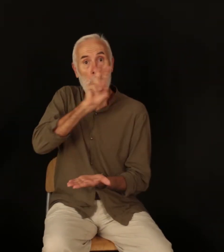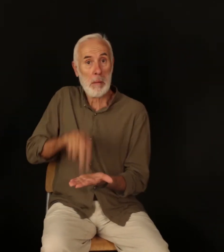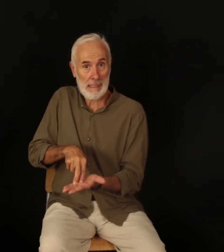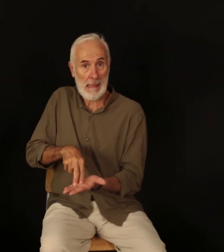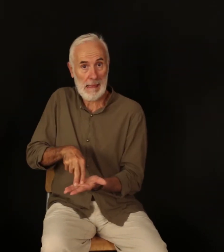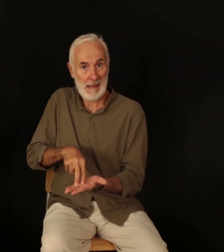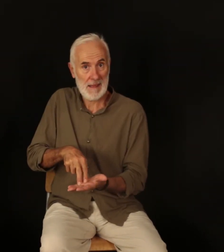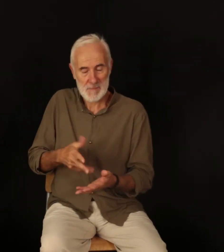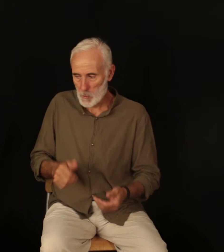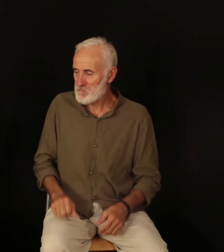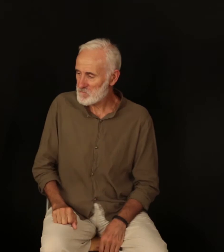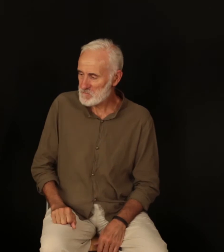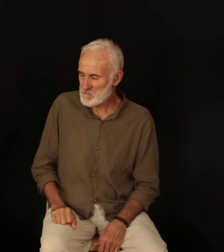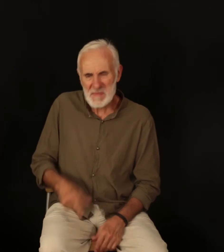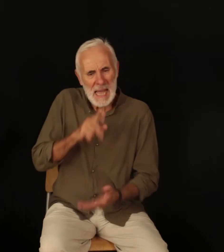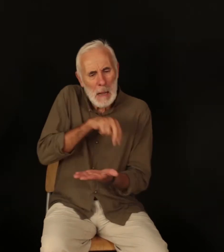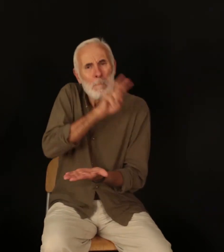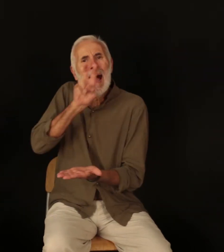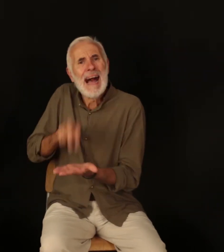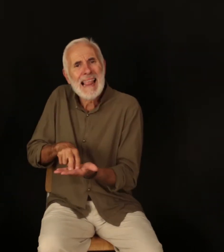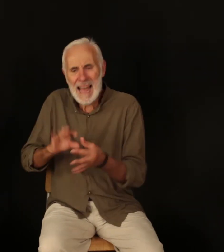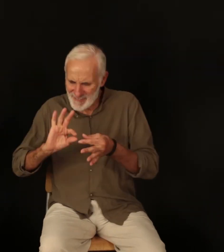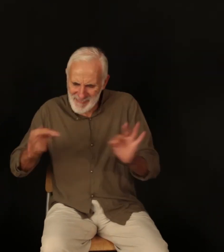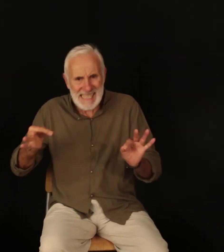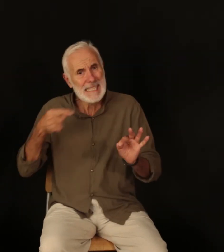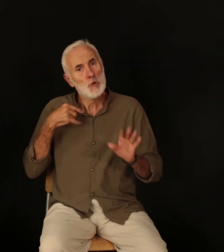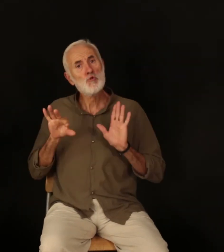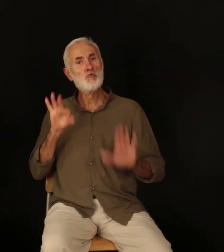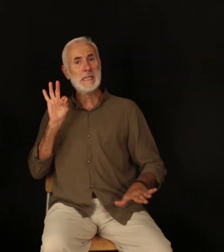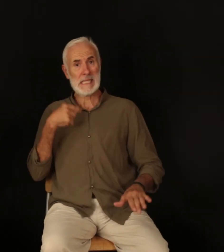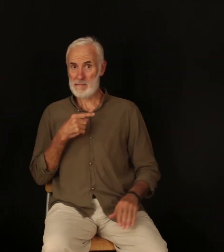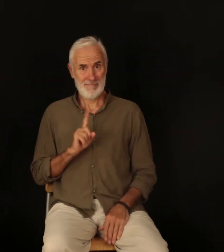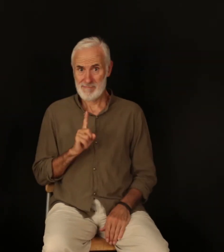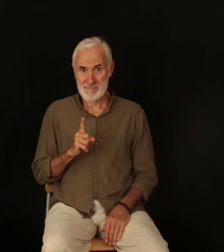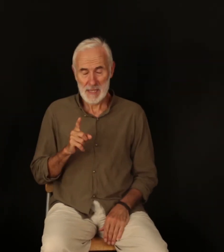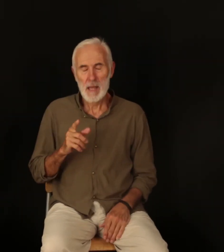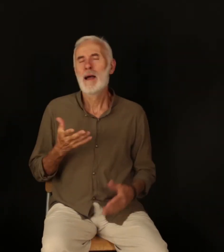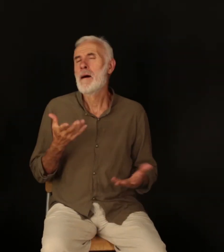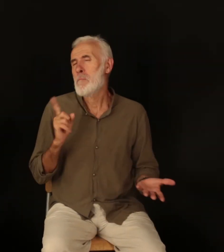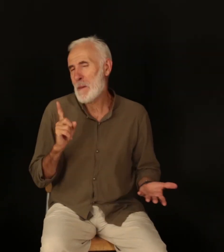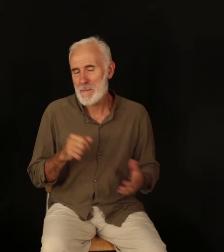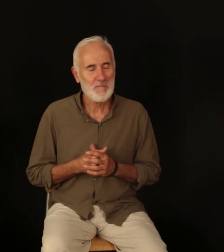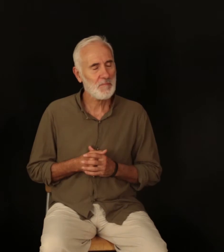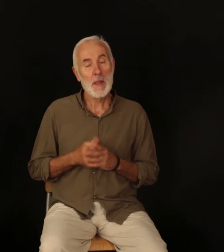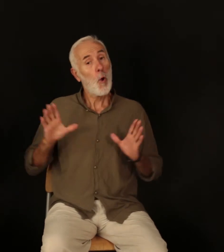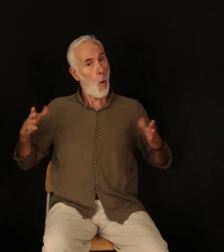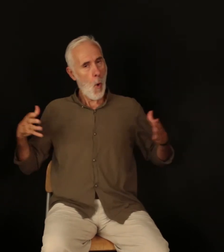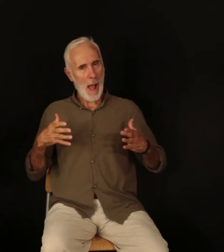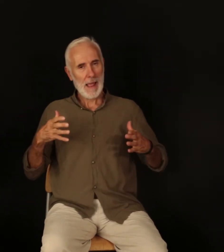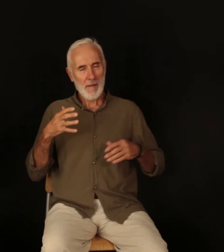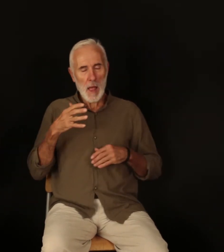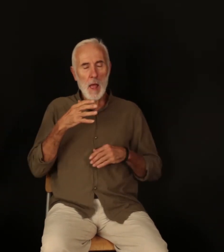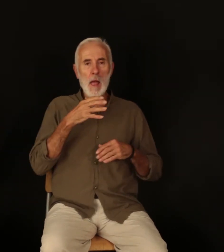Alors il s'appelle Pied à terre, mais on n'a pas choisi qu'il s'appelle comme ça, parce qu'en fait le collectif a choisi,